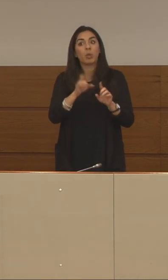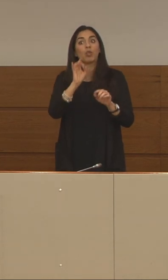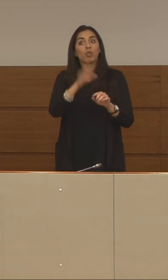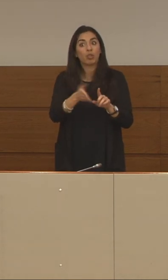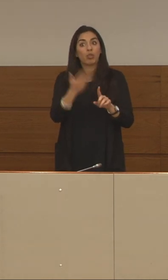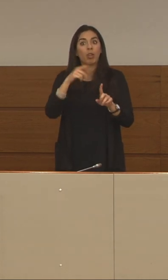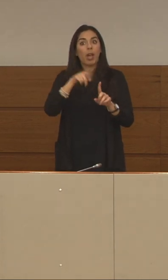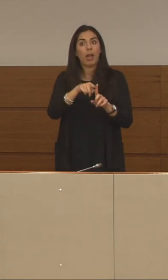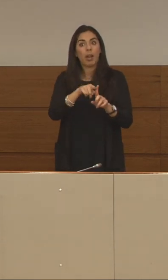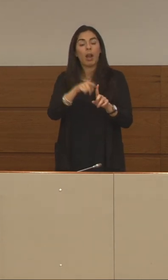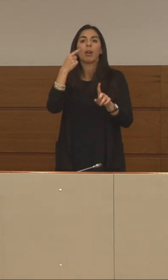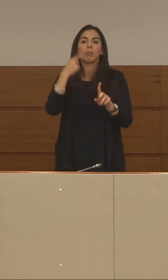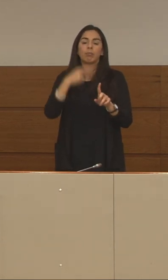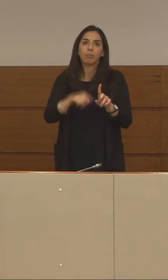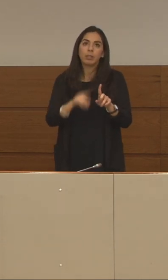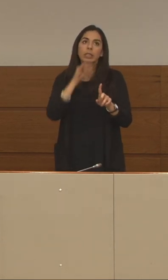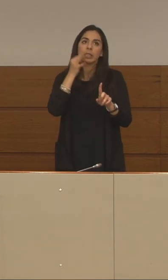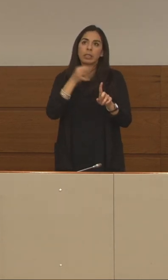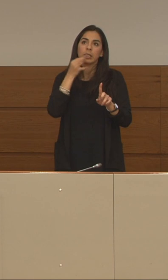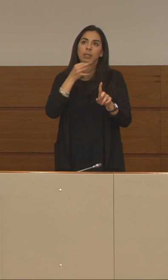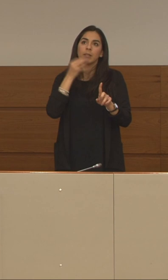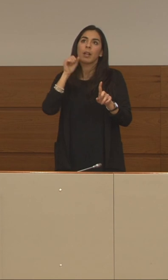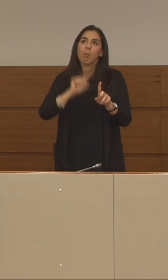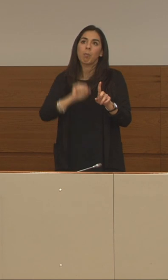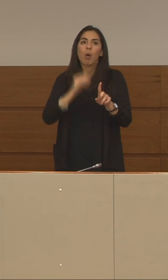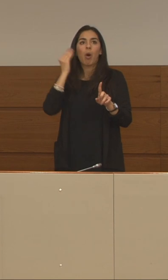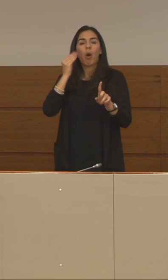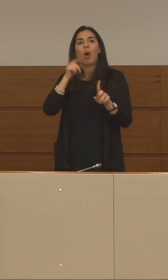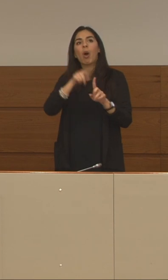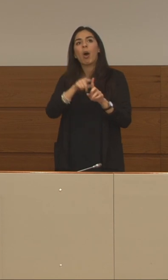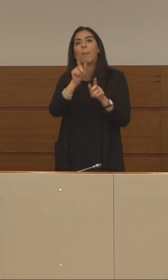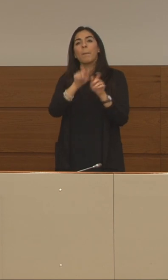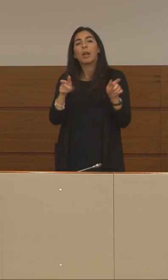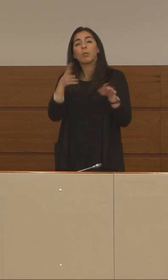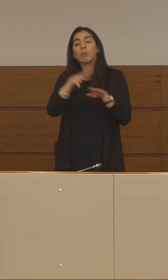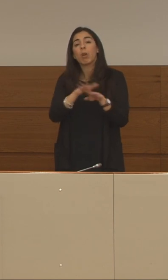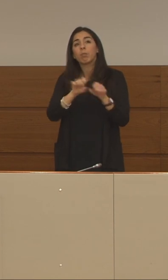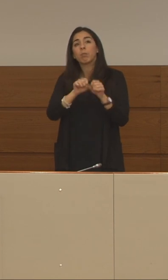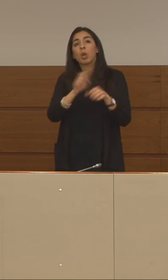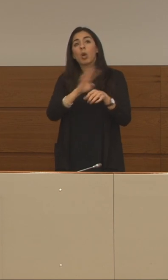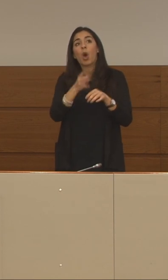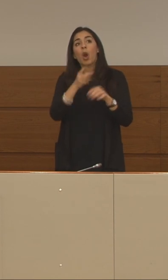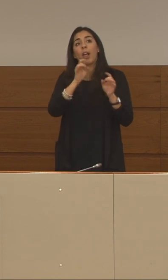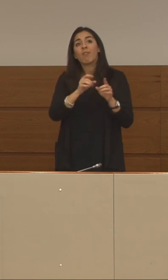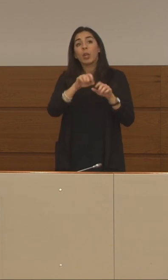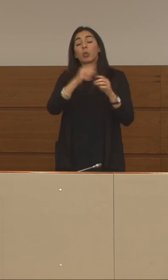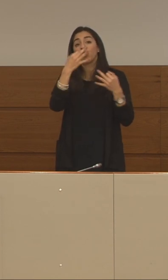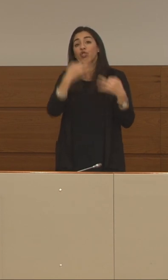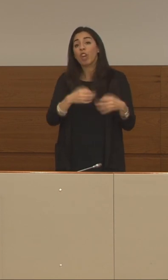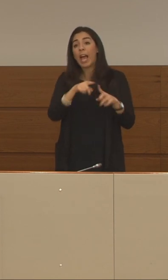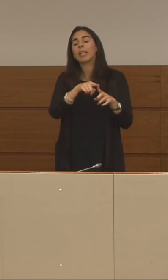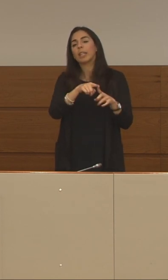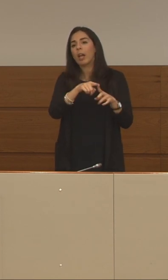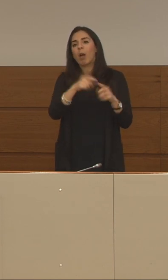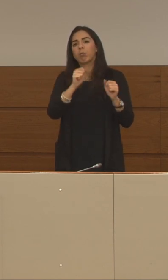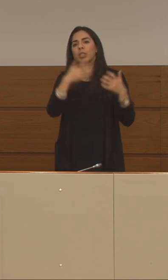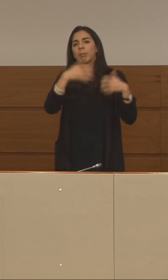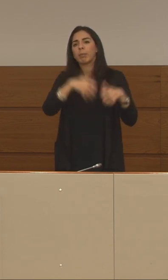diciamo il numero di morti attribuibili direttamente al coronavirus però per ora non abbiamo ancora un dato